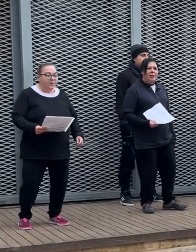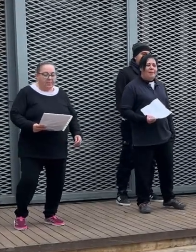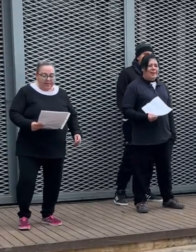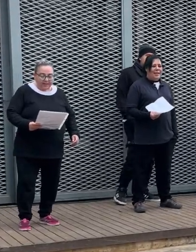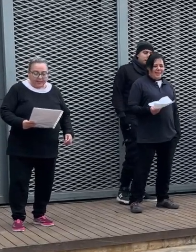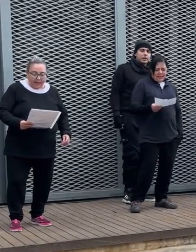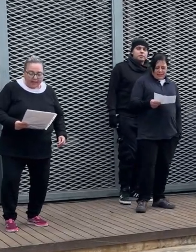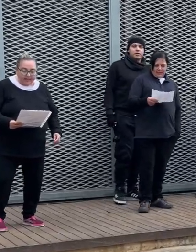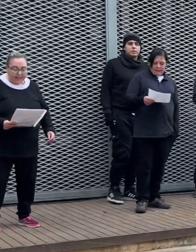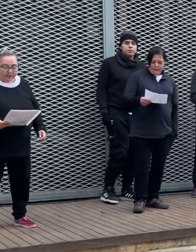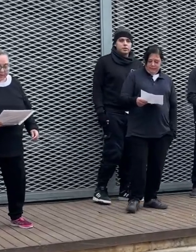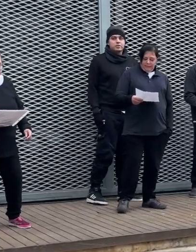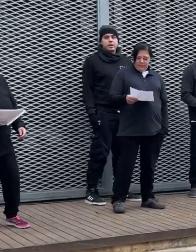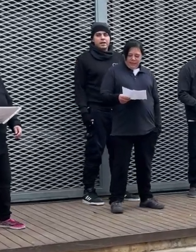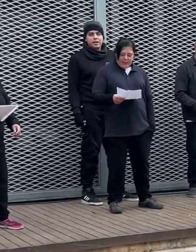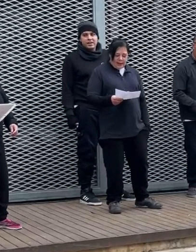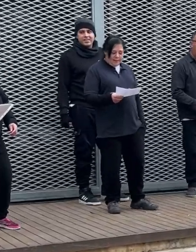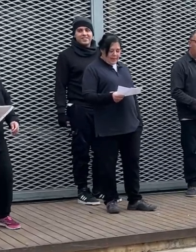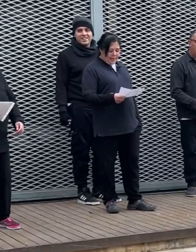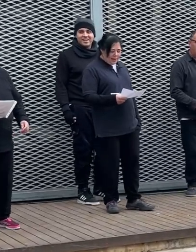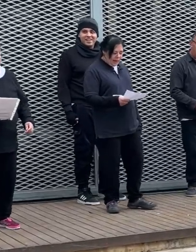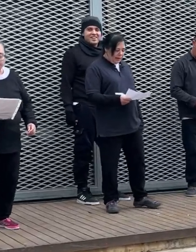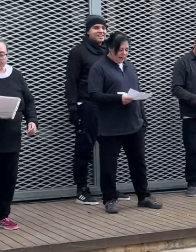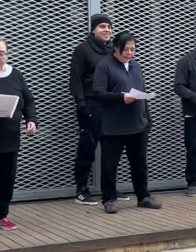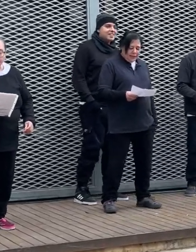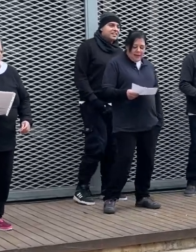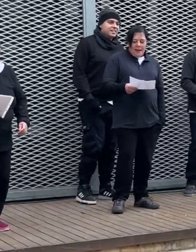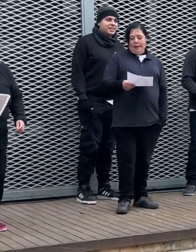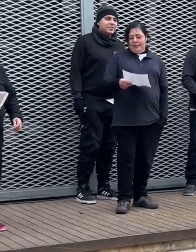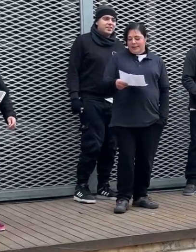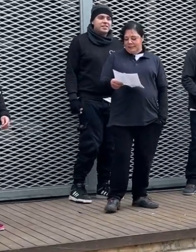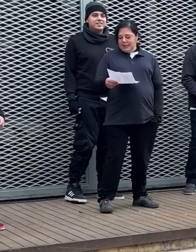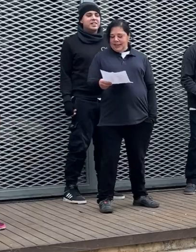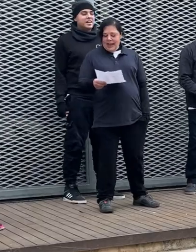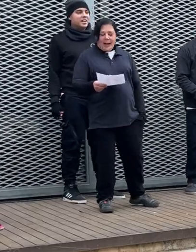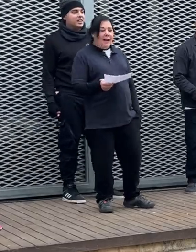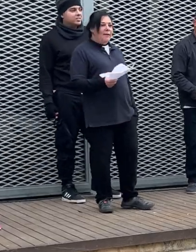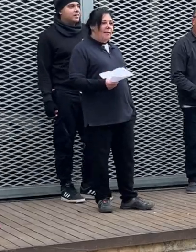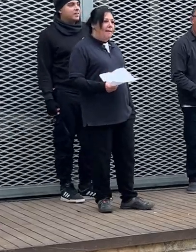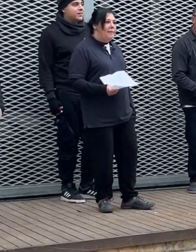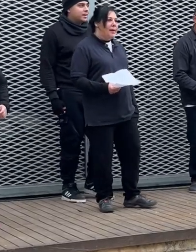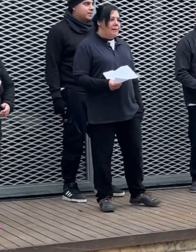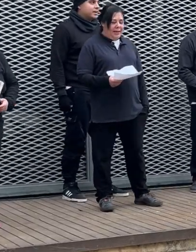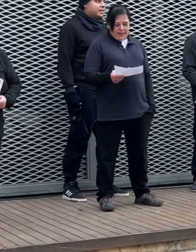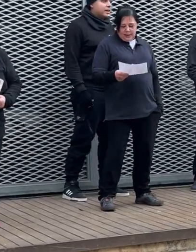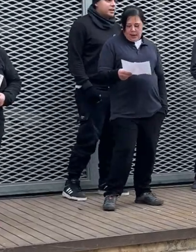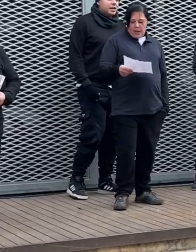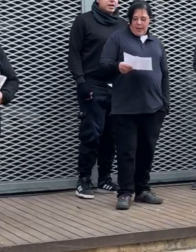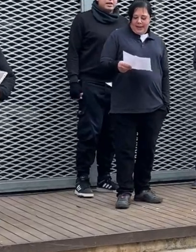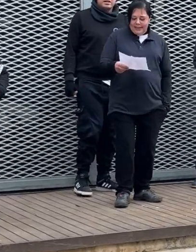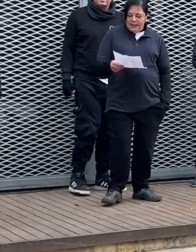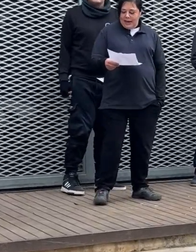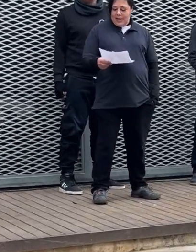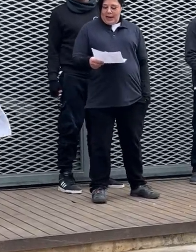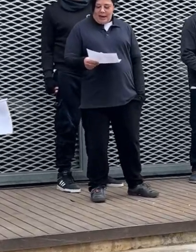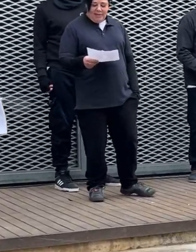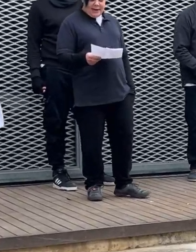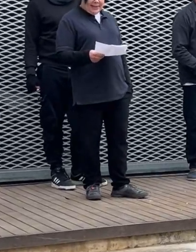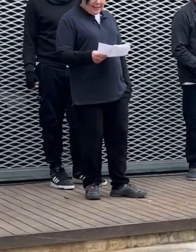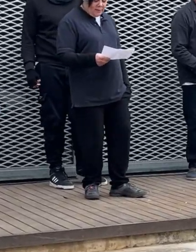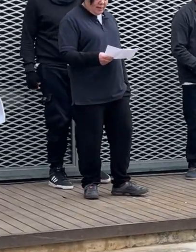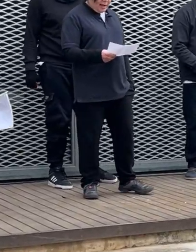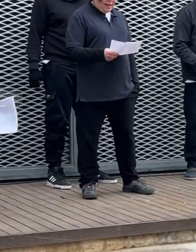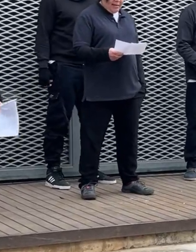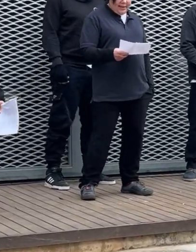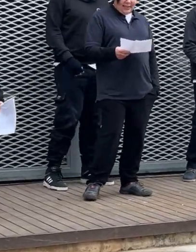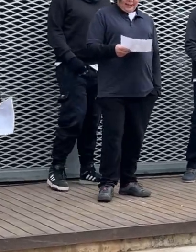camino donde pisas. Eres una estrella que brilla, la que más destaca, la octava maravilla. Eres el renacer